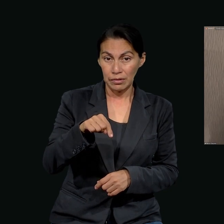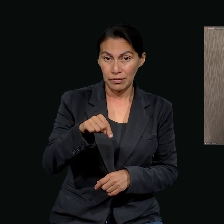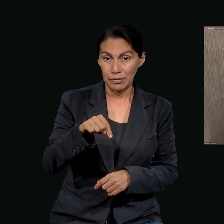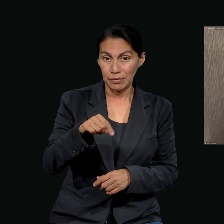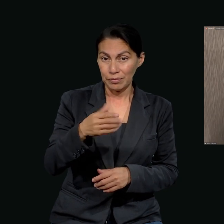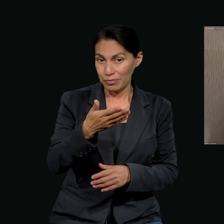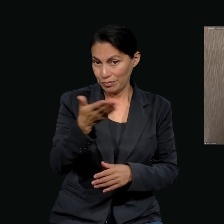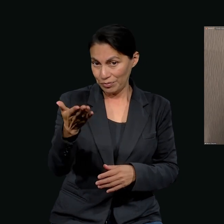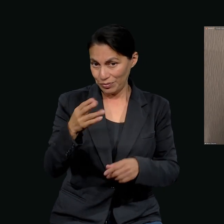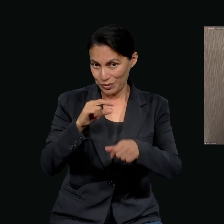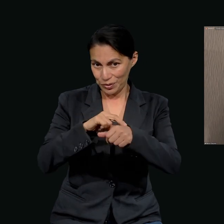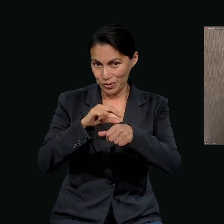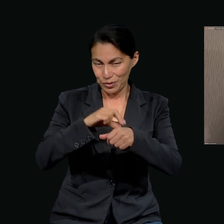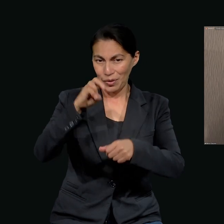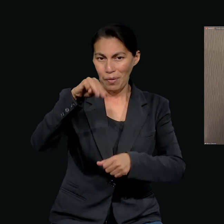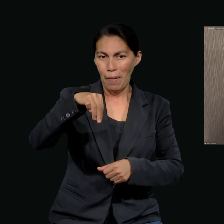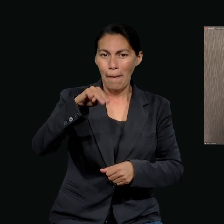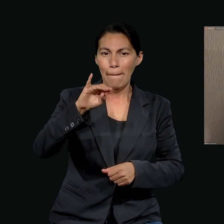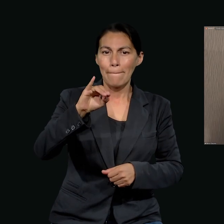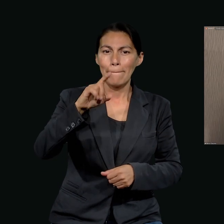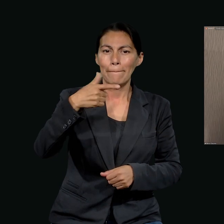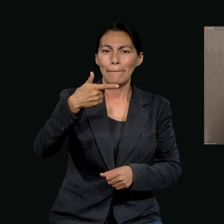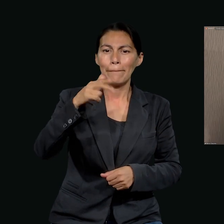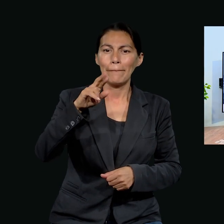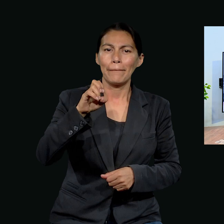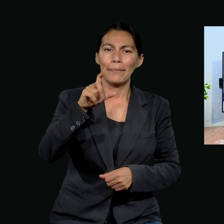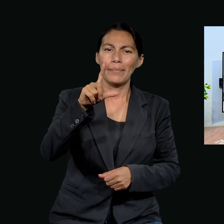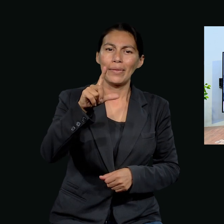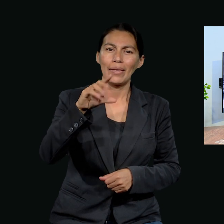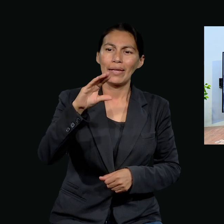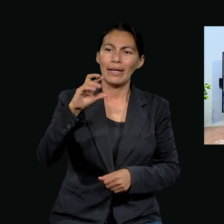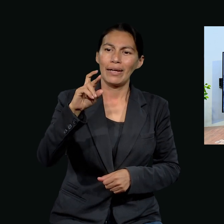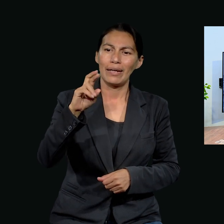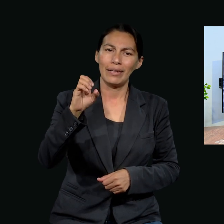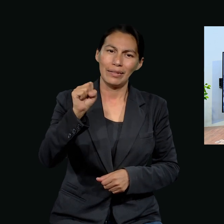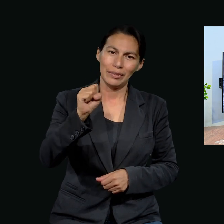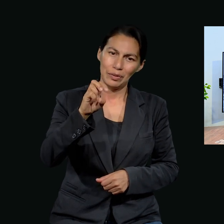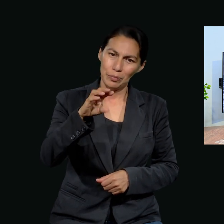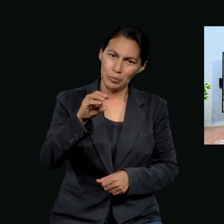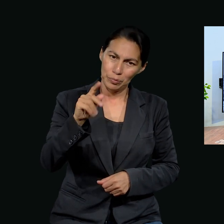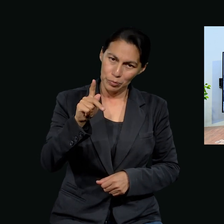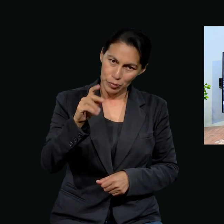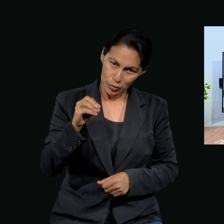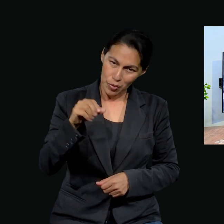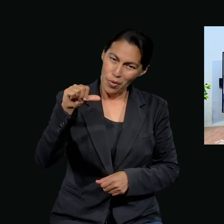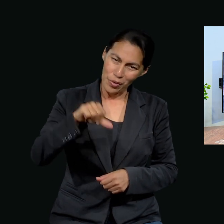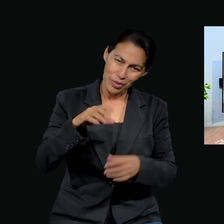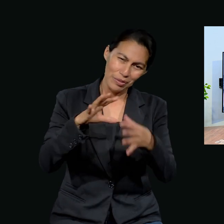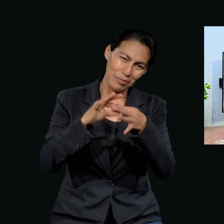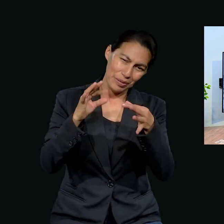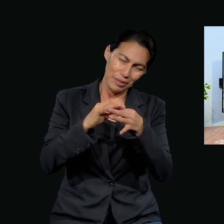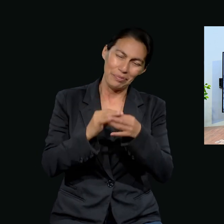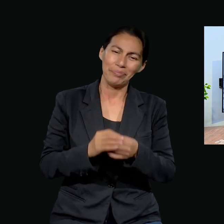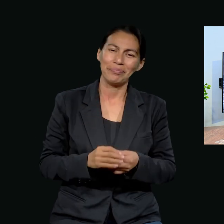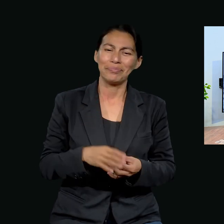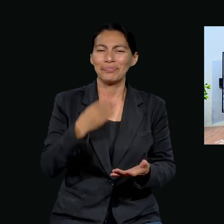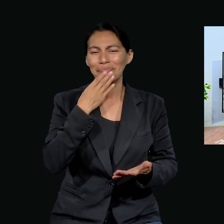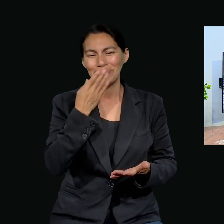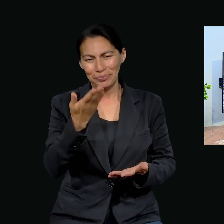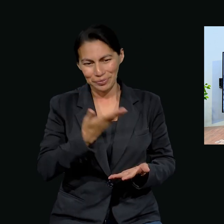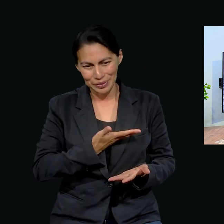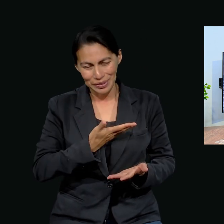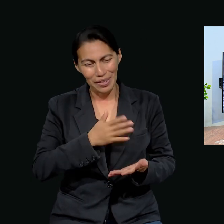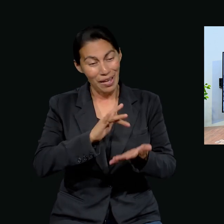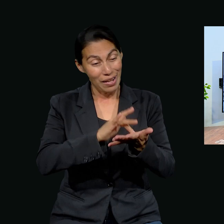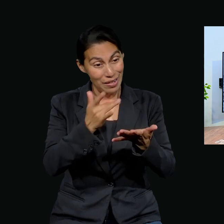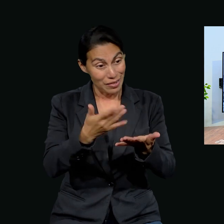el doctor Miguel Crespo. Bienvenido, doctor. Muchísimas gracias por estar con nosotros